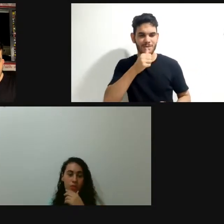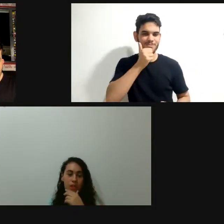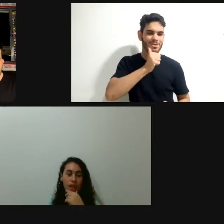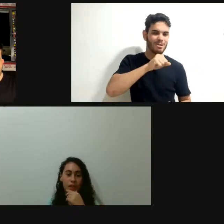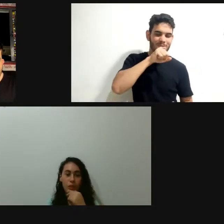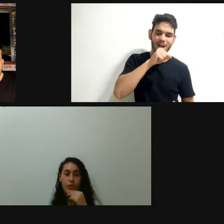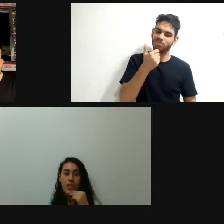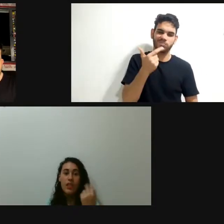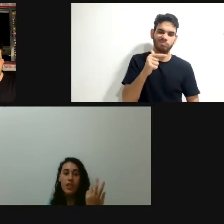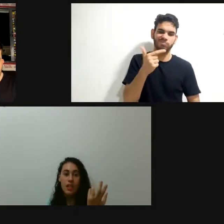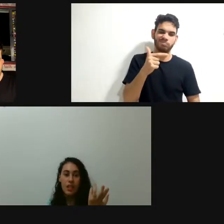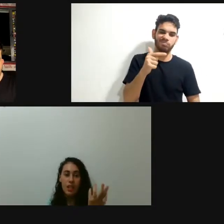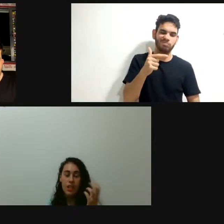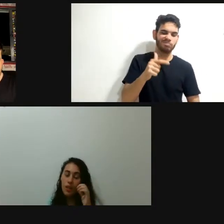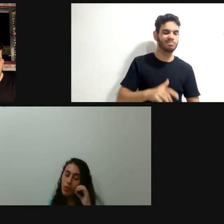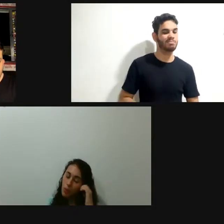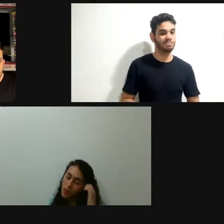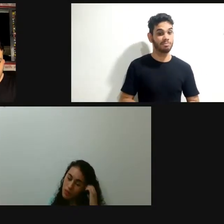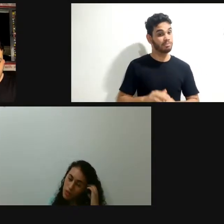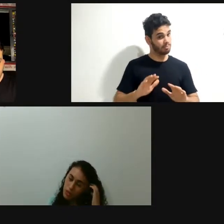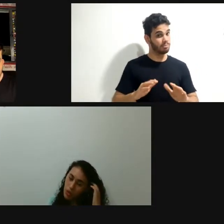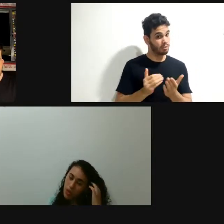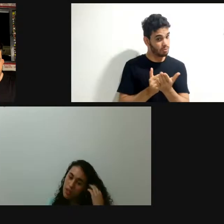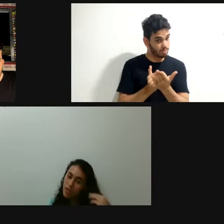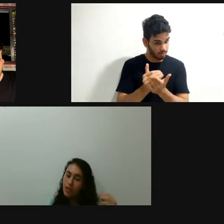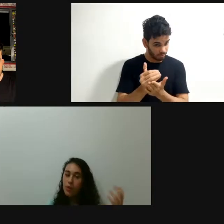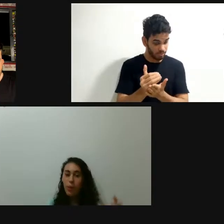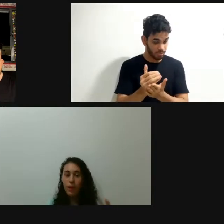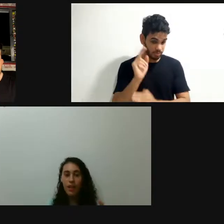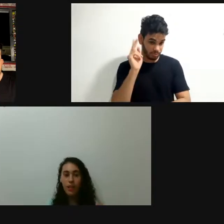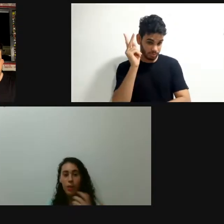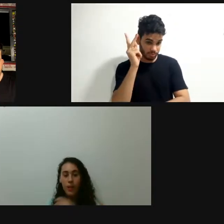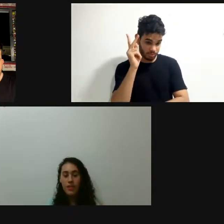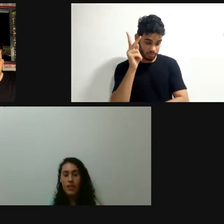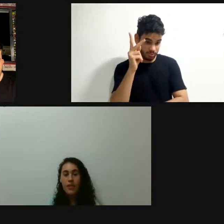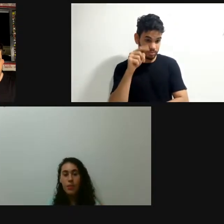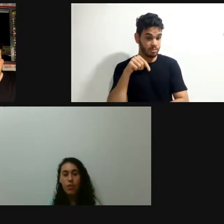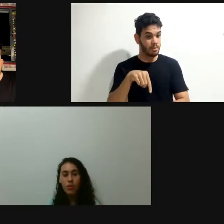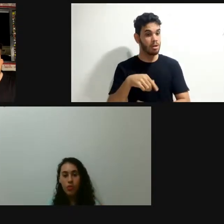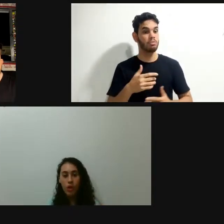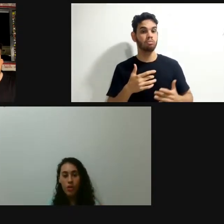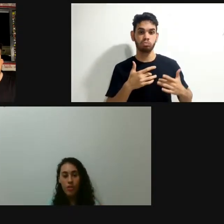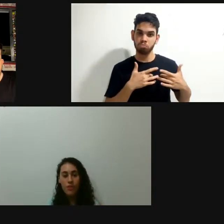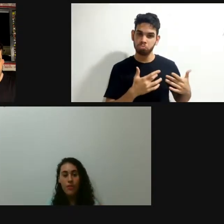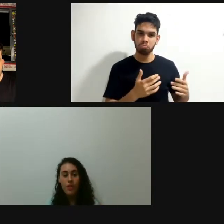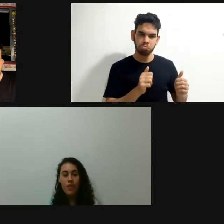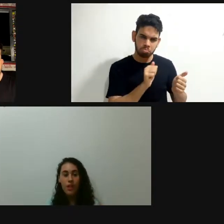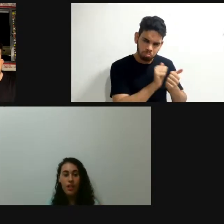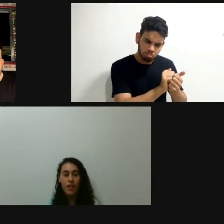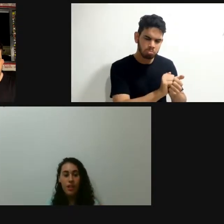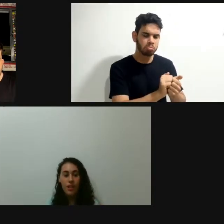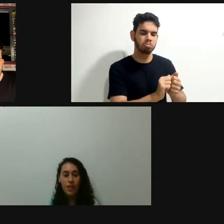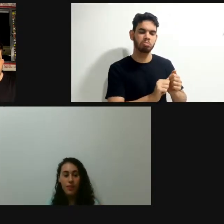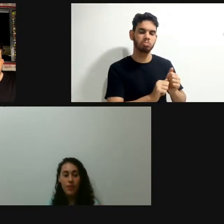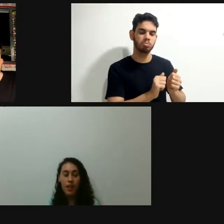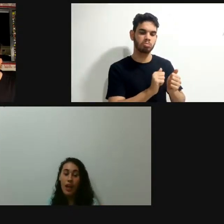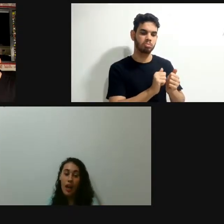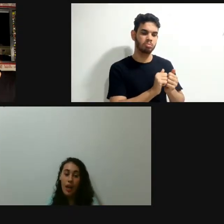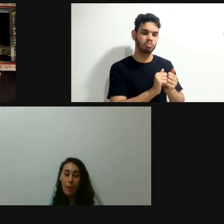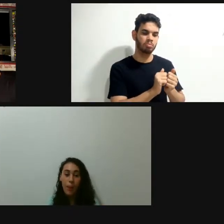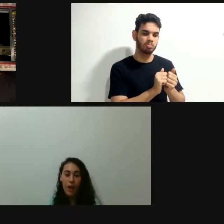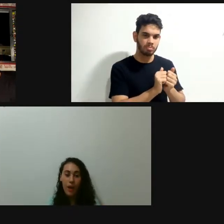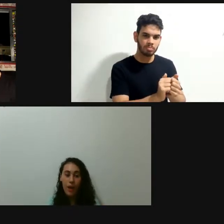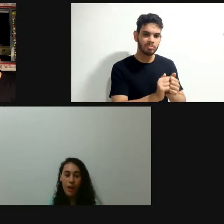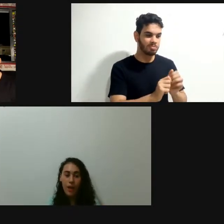mesmo orfanato. E no começo da história ele tem uma presença muito forte. Ele